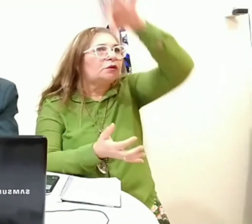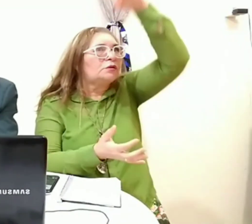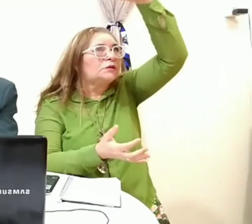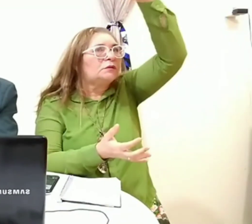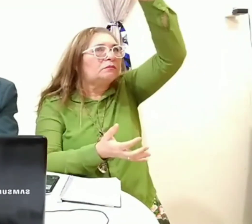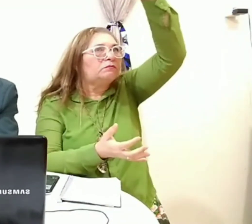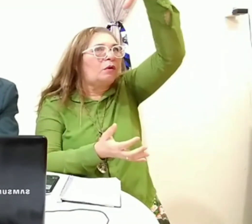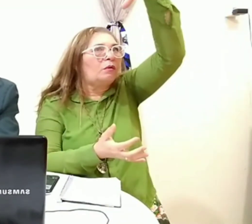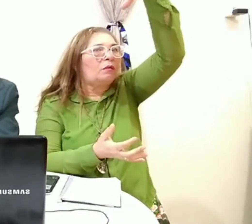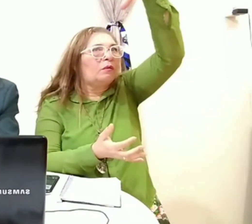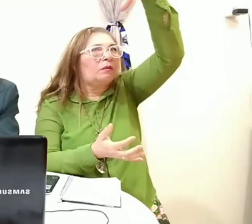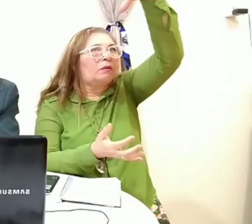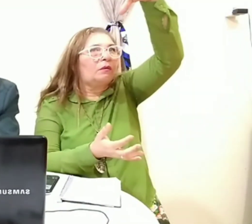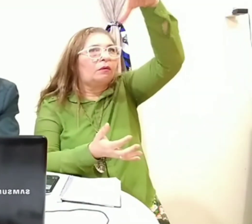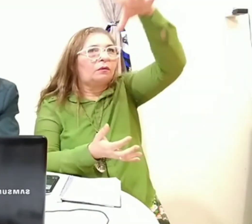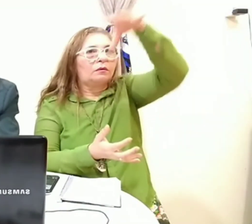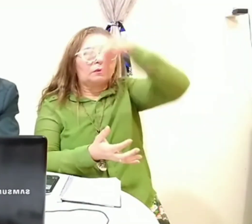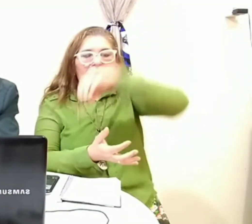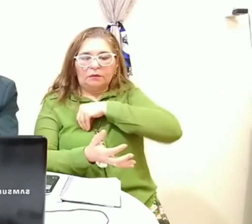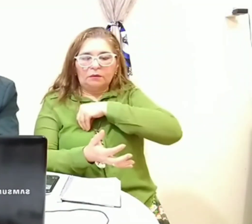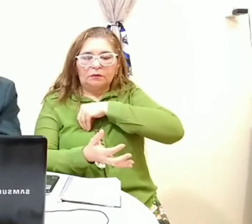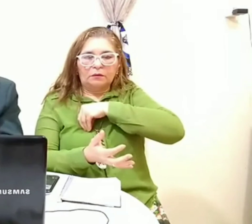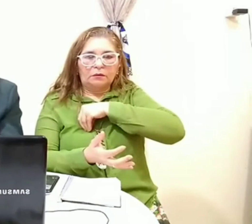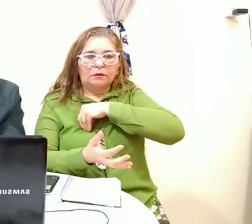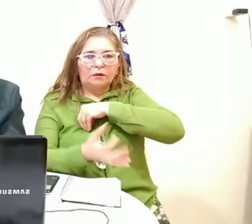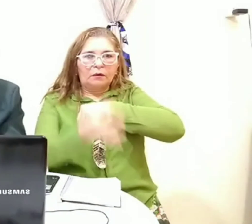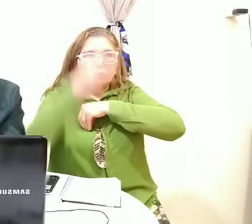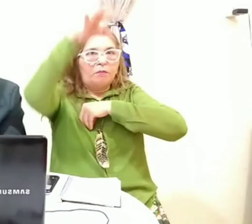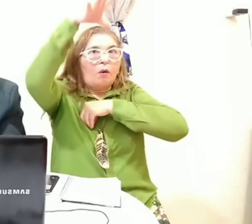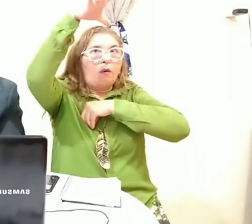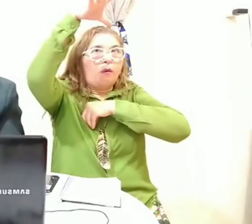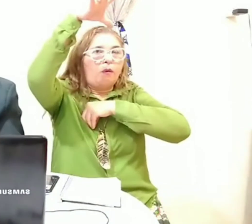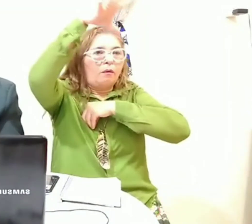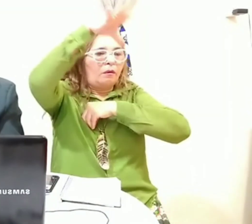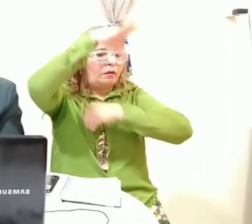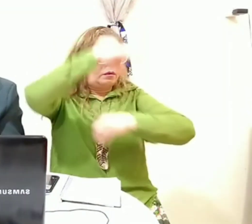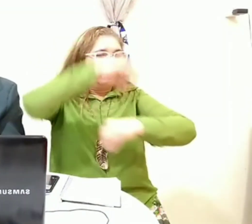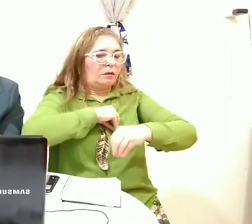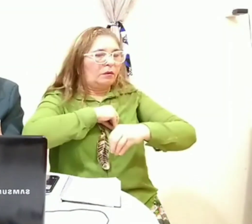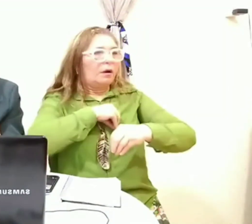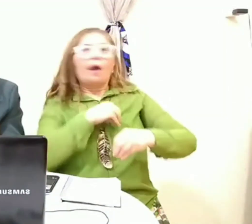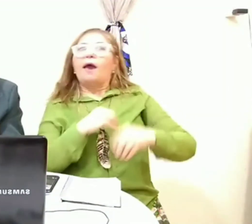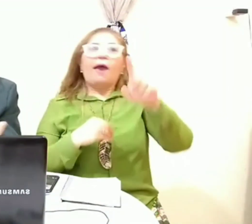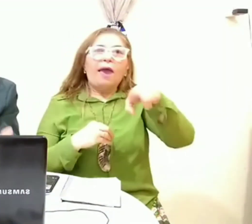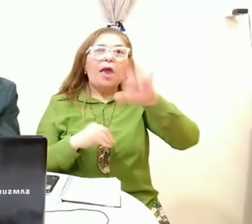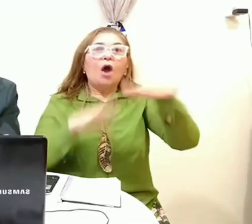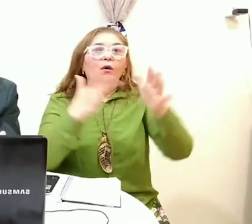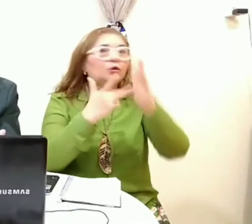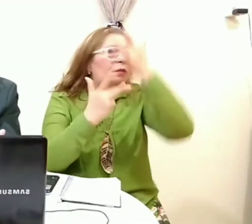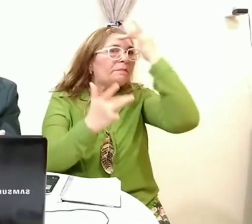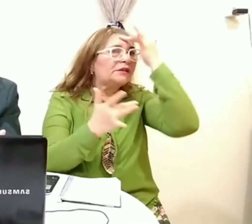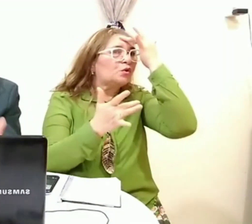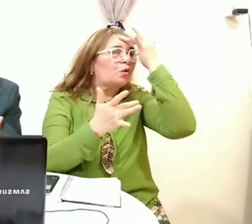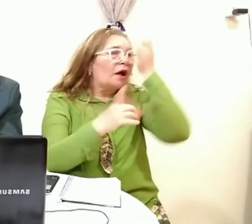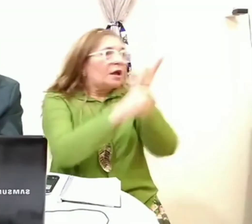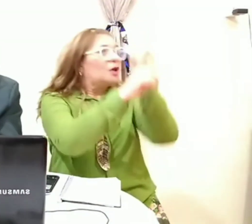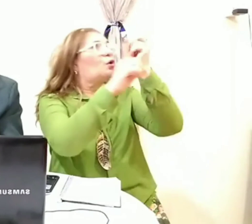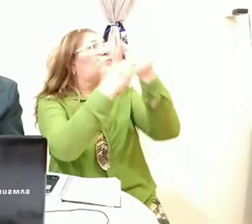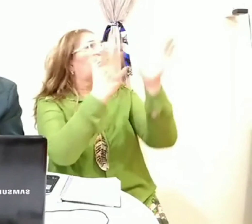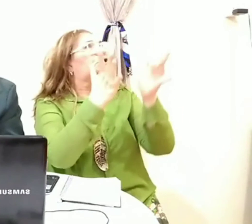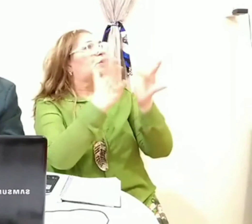e entrou em suas vidas. Porque é isto que acontece quando uma pessoa vem a Jesus e abre